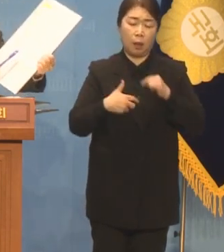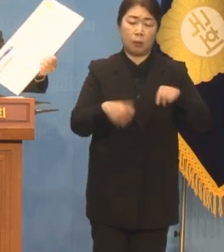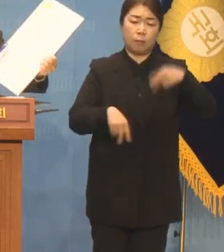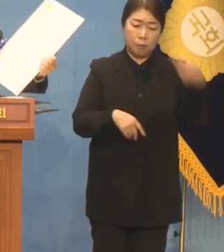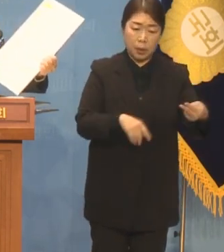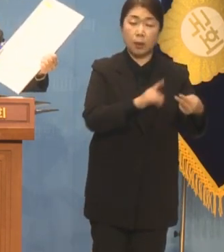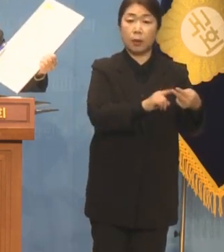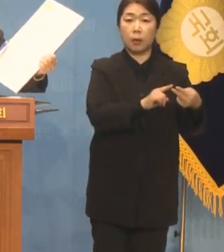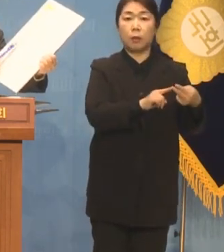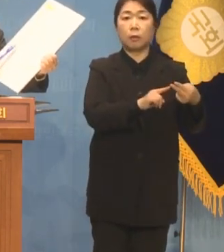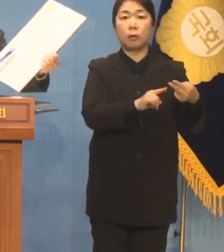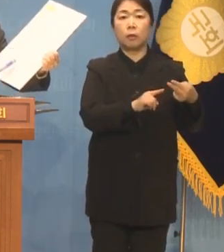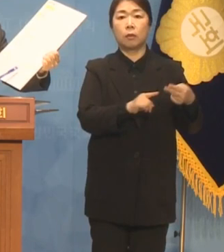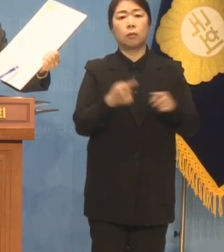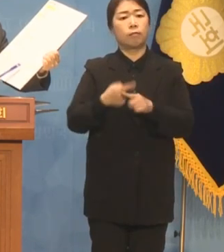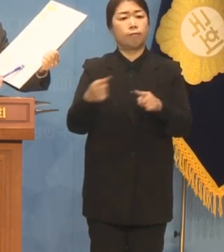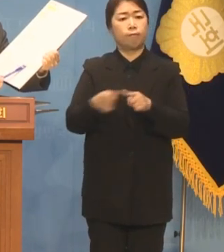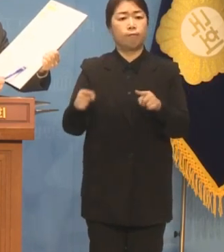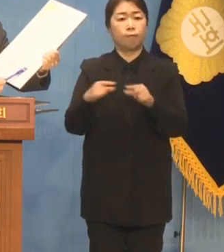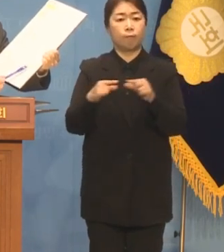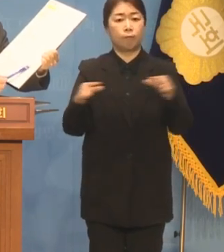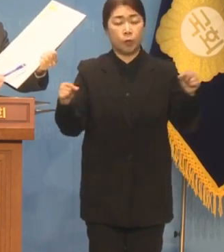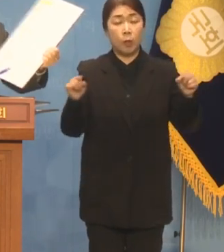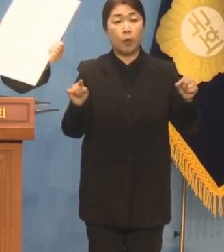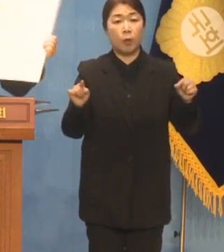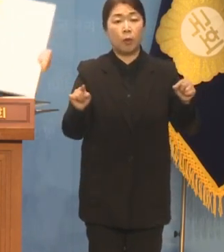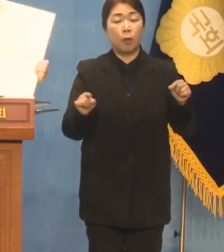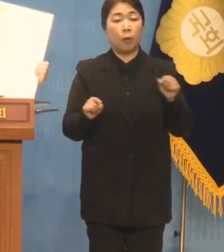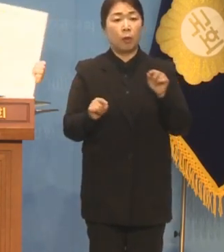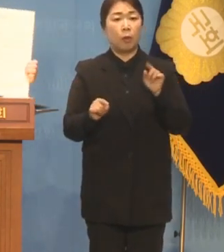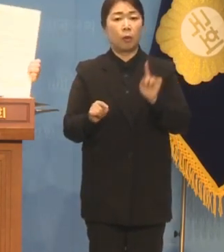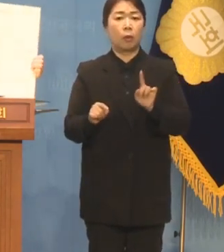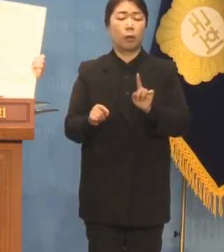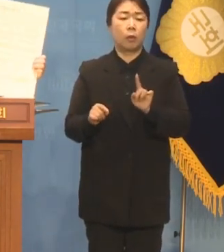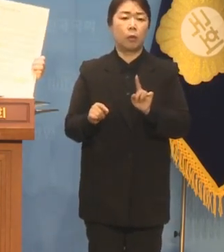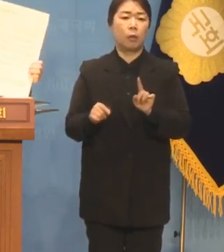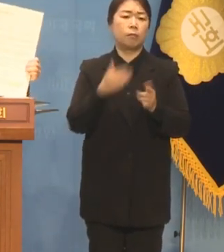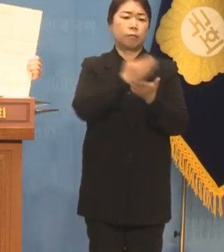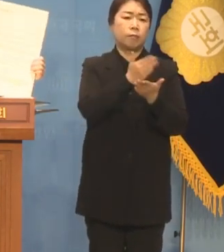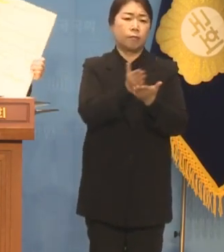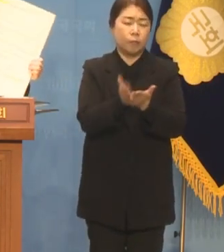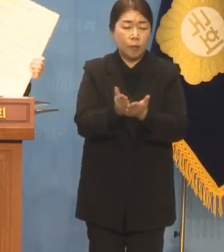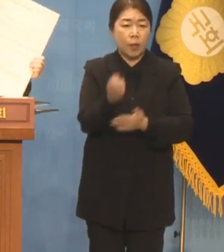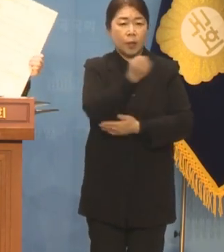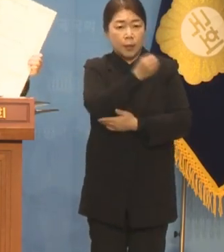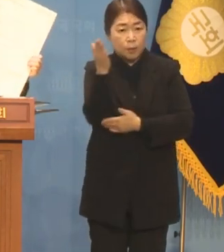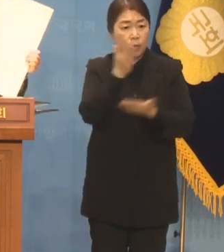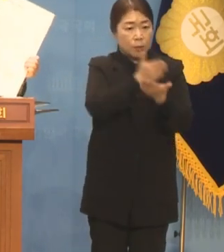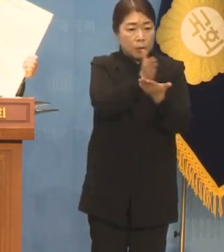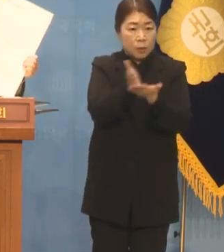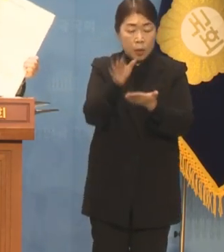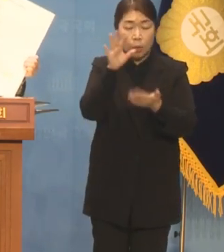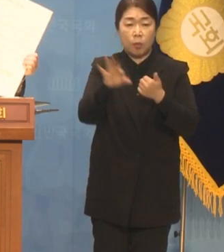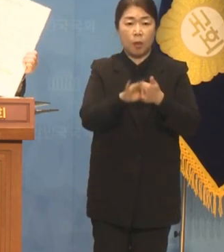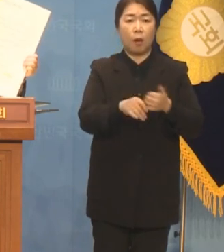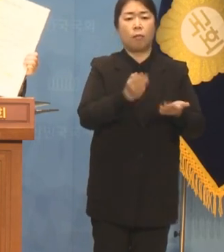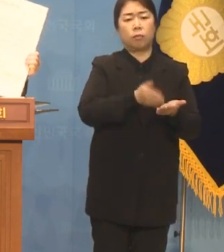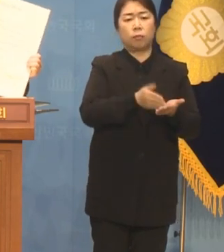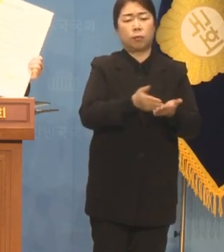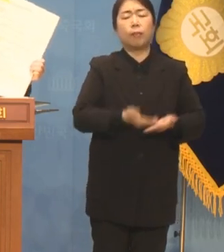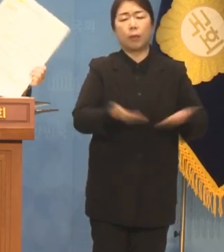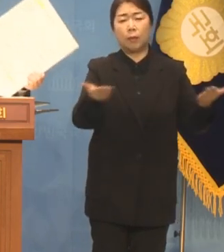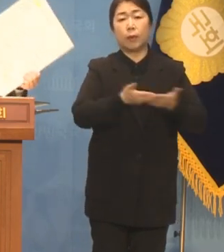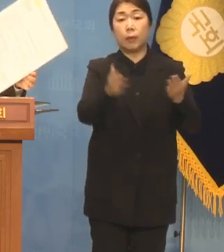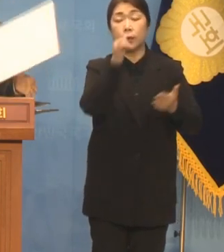쓰러졌다. 흉기, 1.5cm 열상, 이런 식으로 보도가 사건 초기에